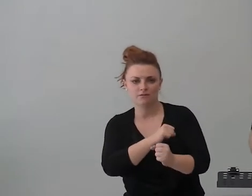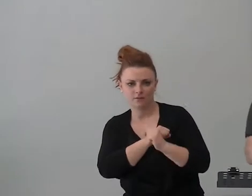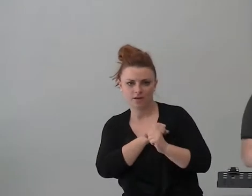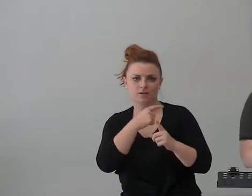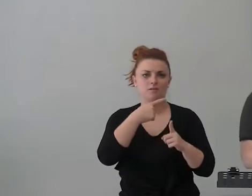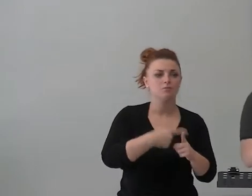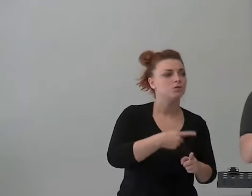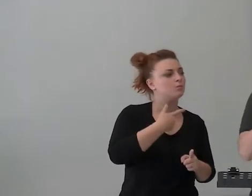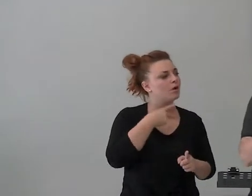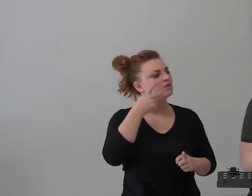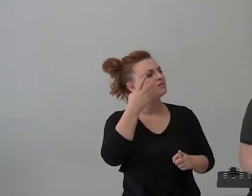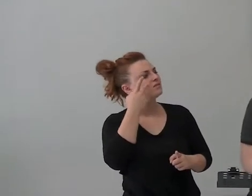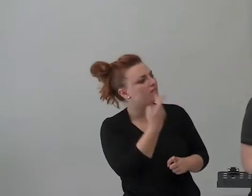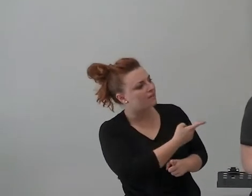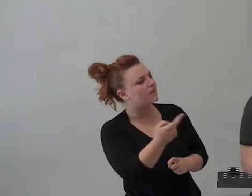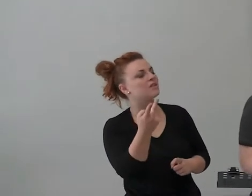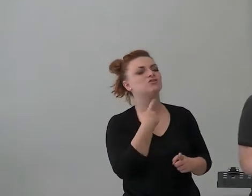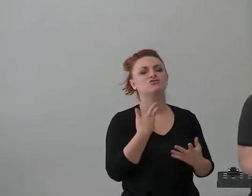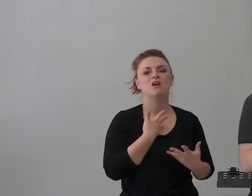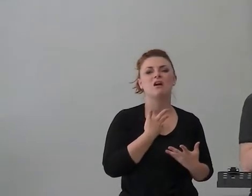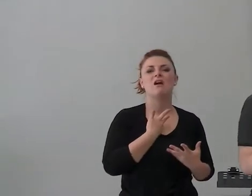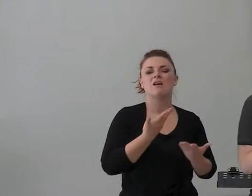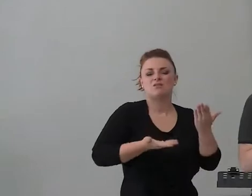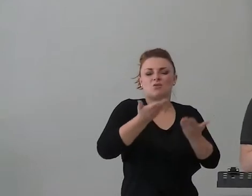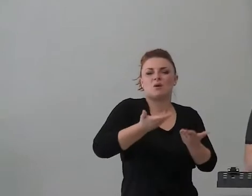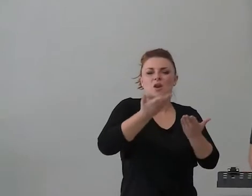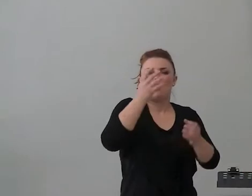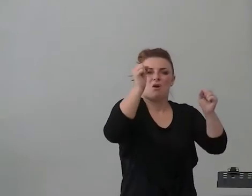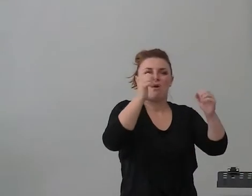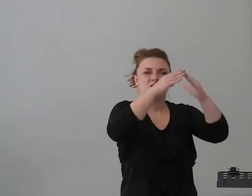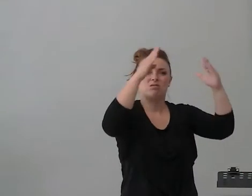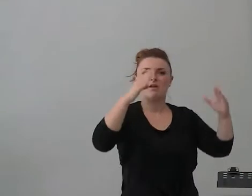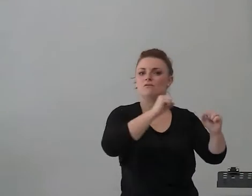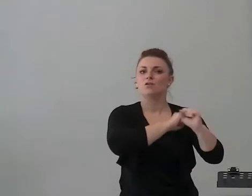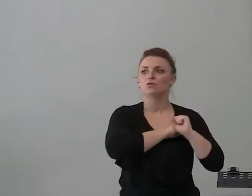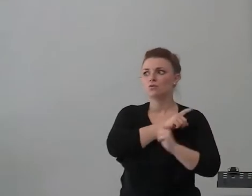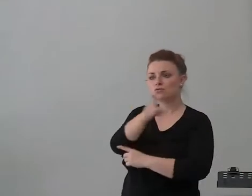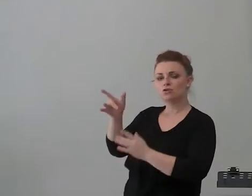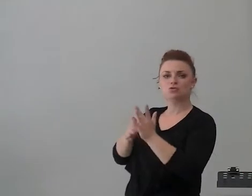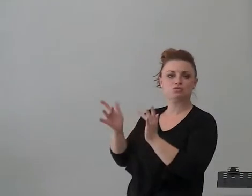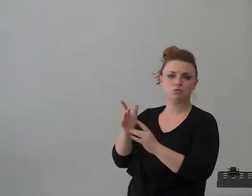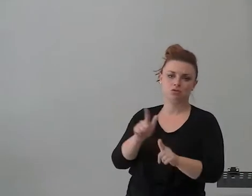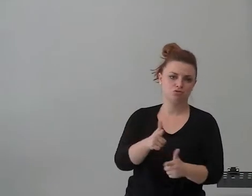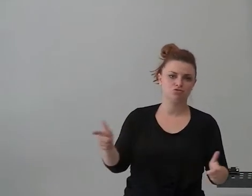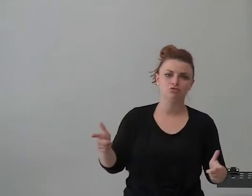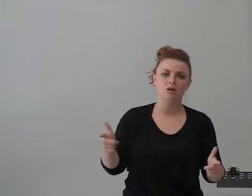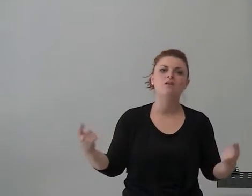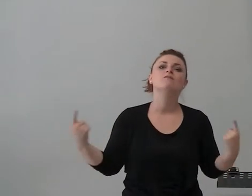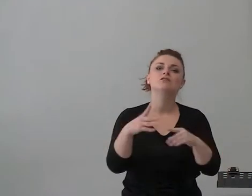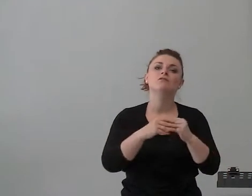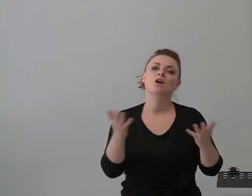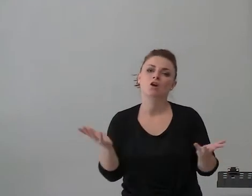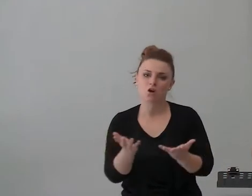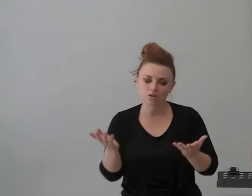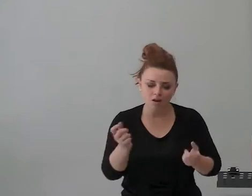del Tempio, non hanno fede, non mettono la loro fiducia in Dio, vendono la roba, dimenticano le